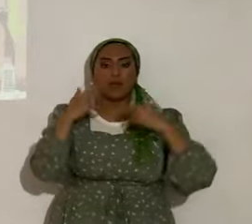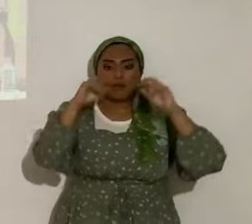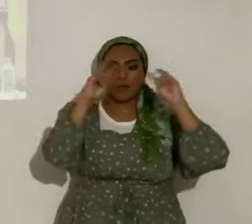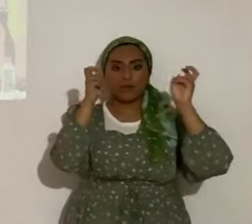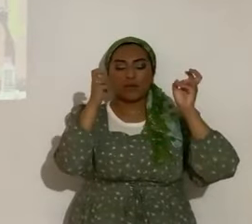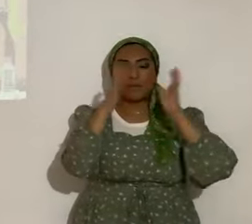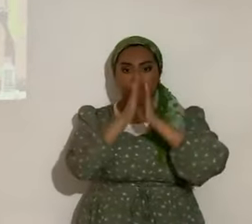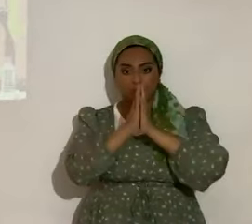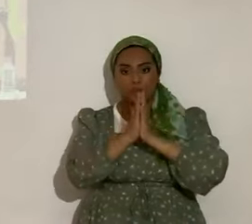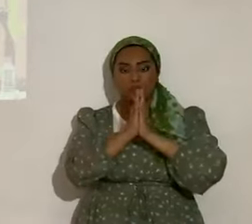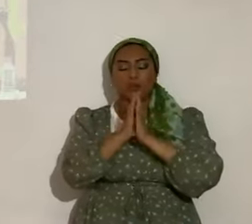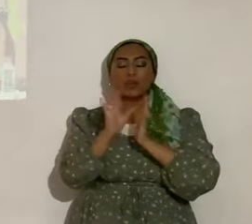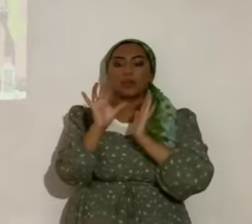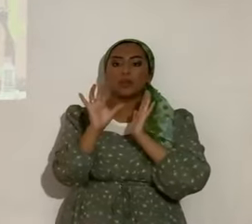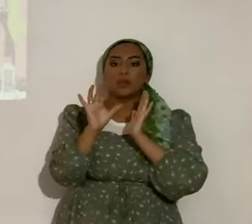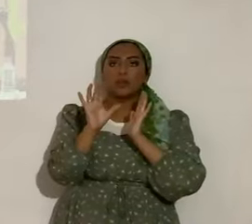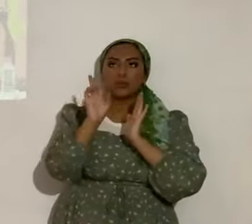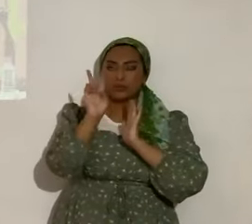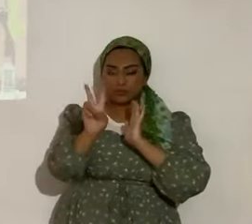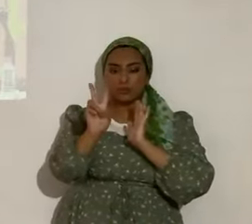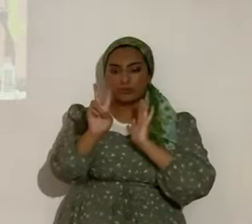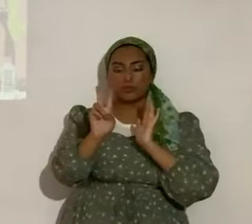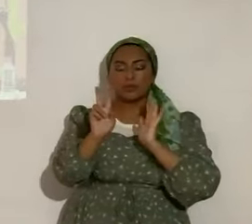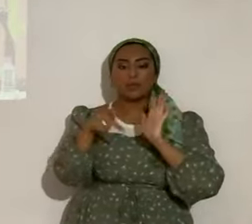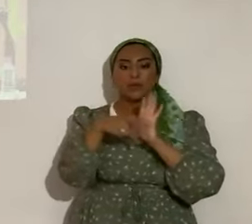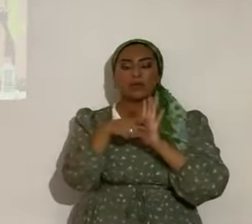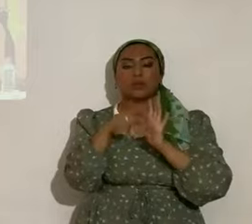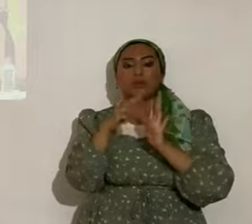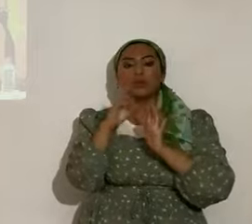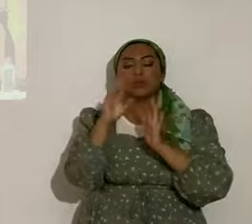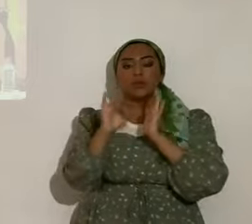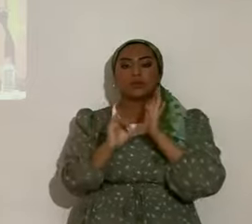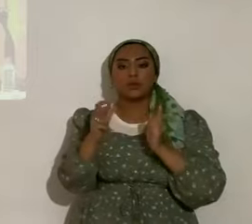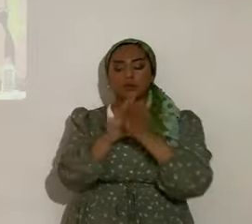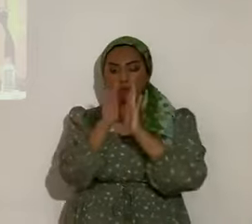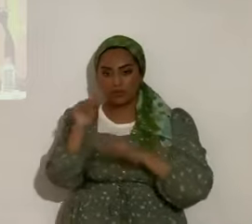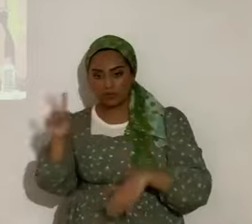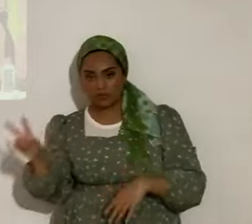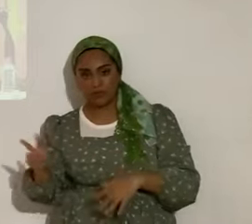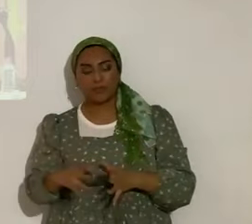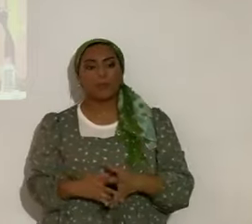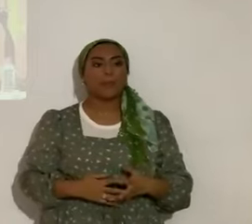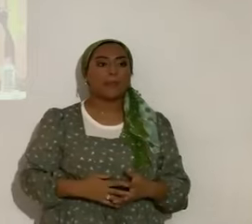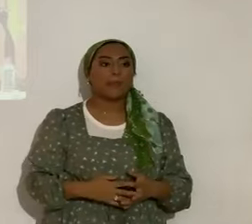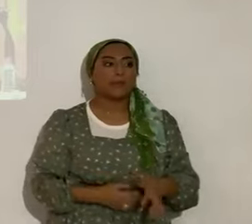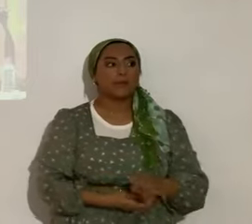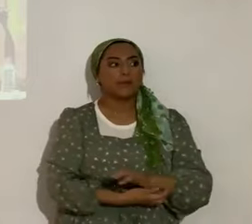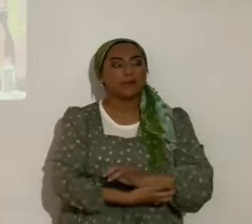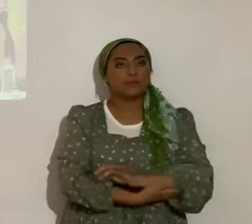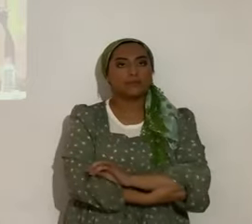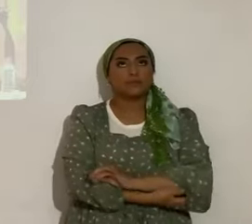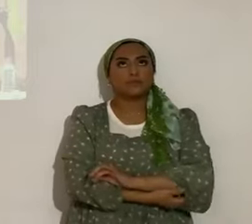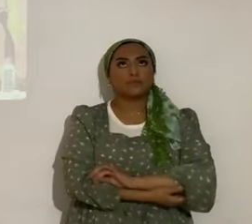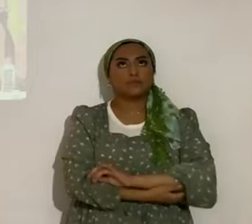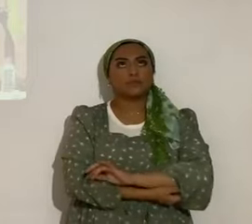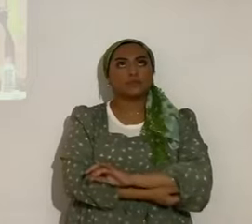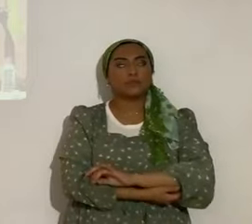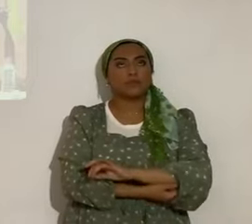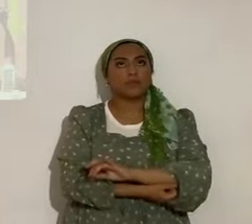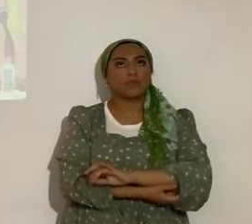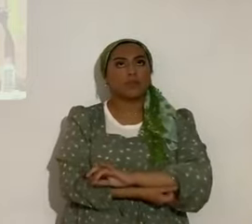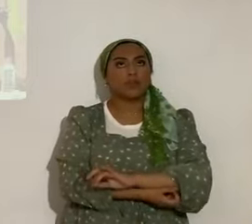oración, dos cursos de oración en este mismo canal, Shalom 132. Entonces, si nosotros